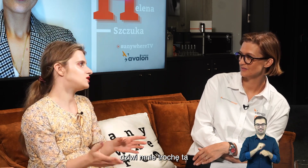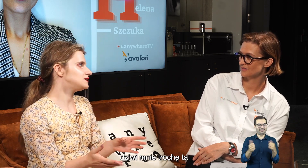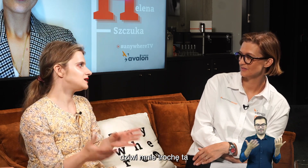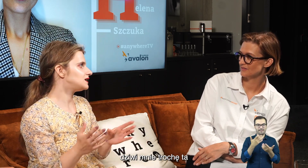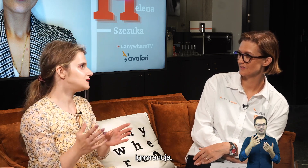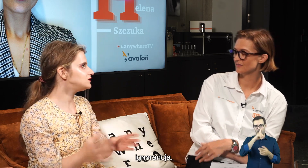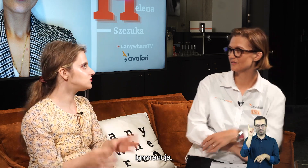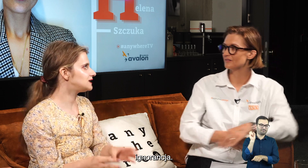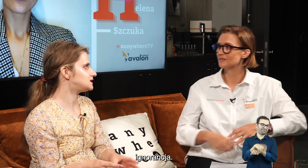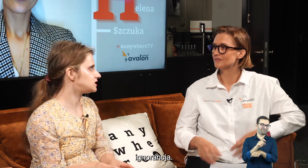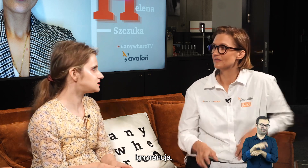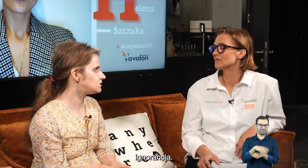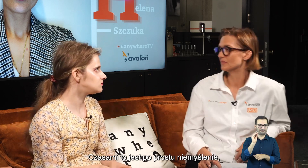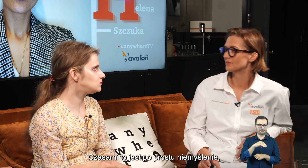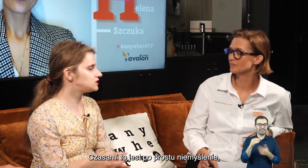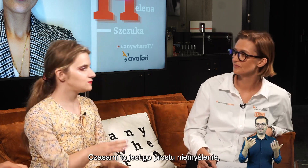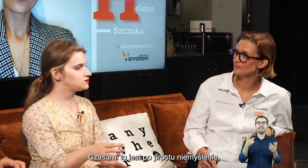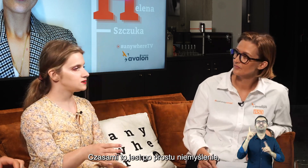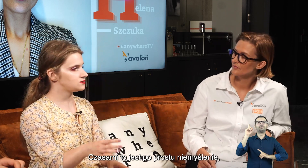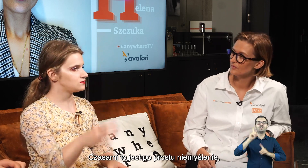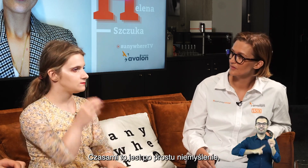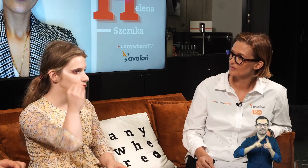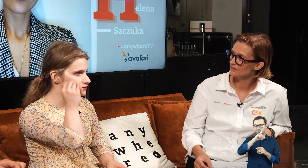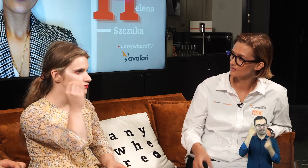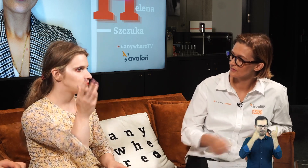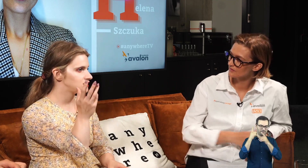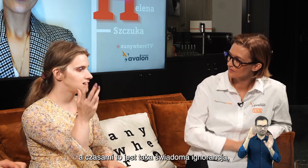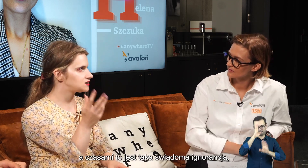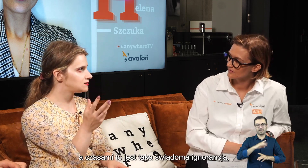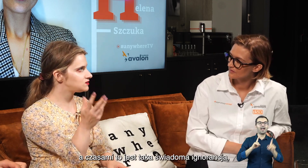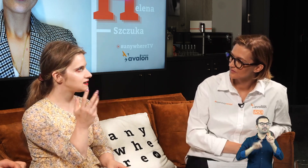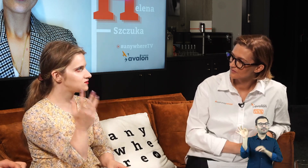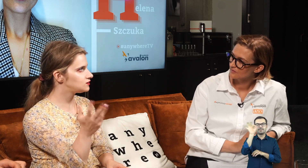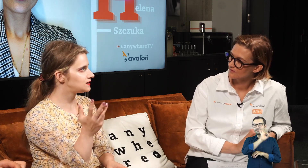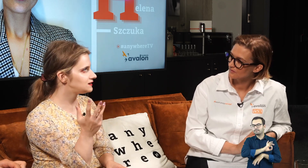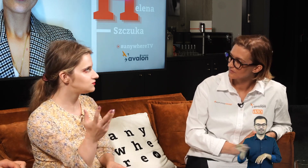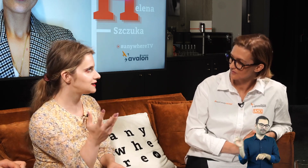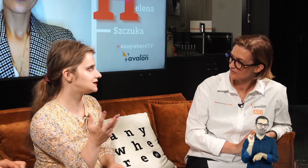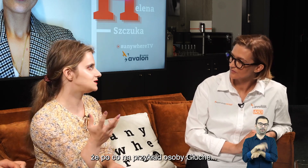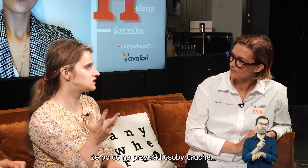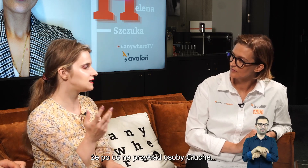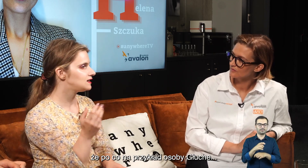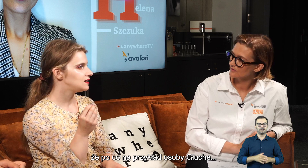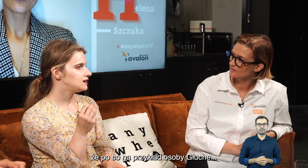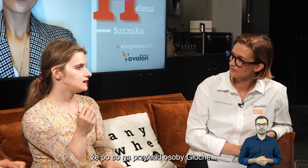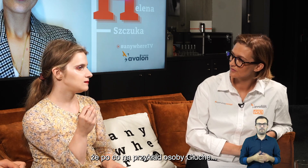dziwi mnie trochę ta ignorancja często, bo czasami to jest po prostu niemyślenie, a czasami to jest taka świadoma ignorancja,